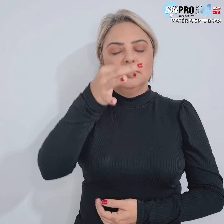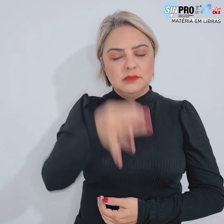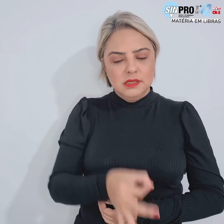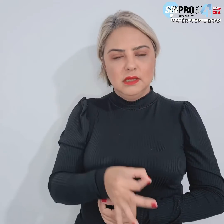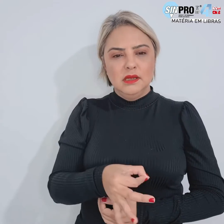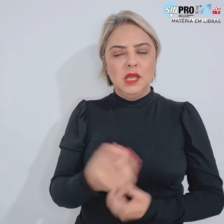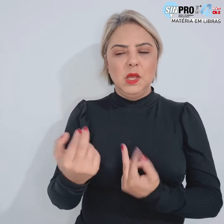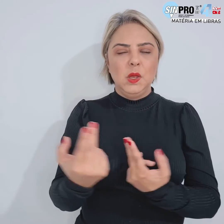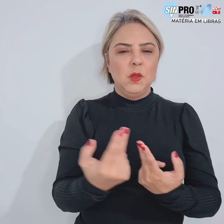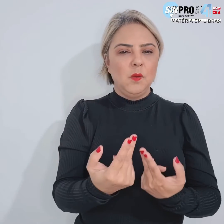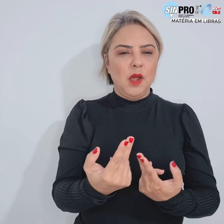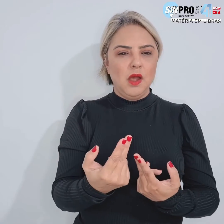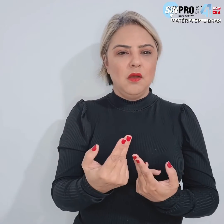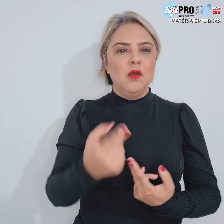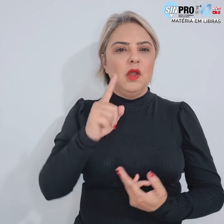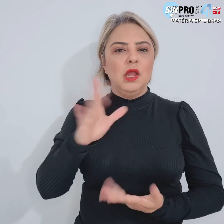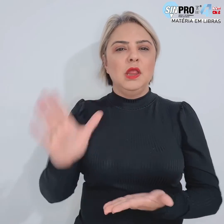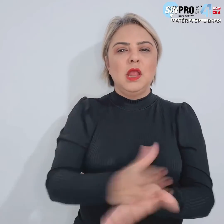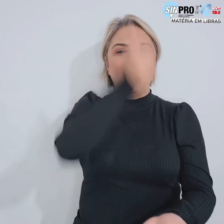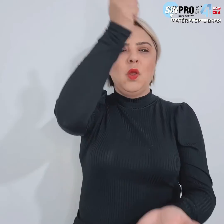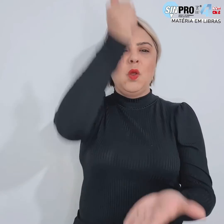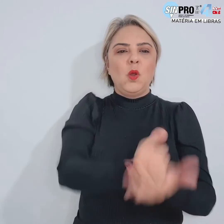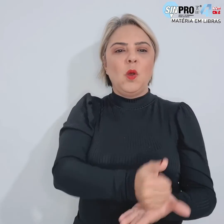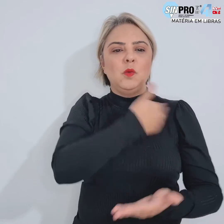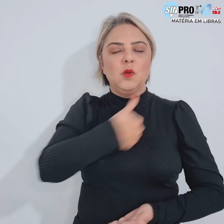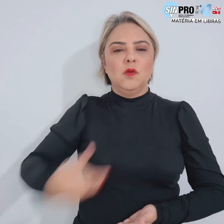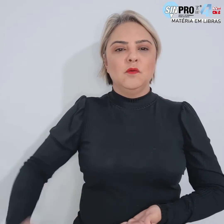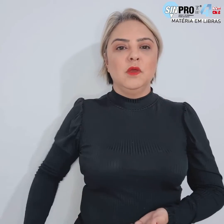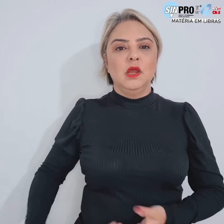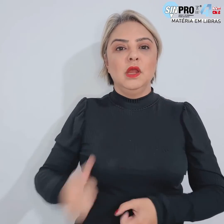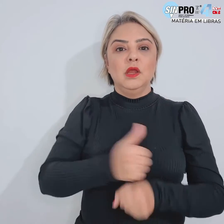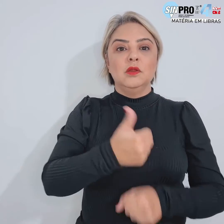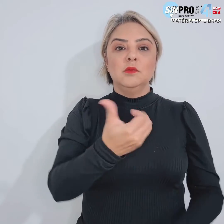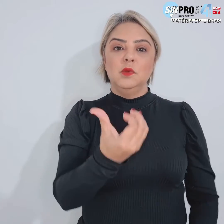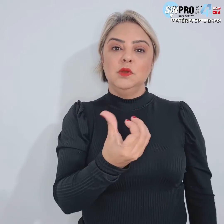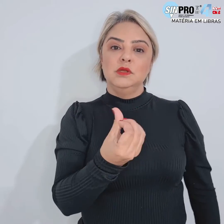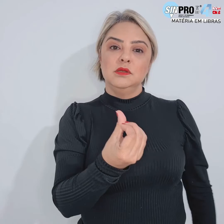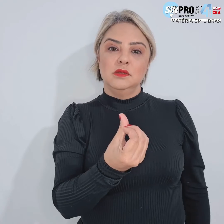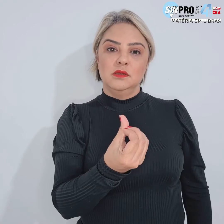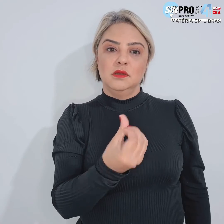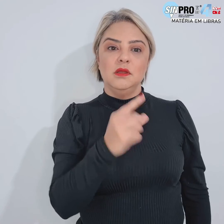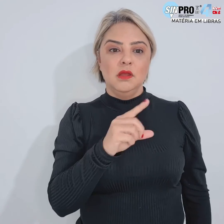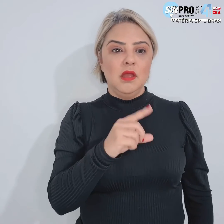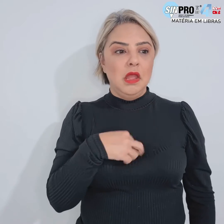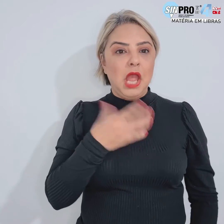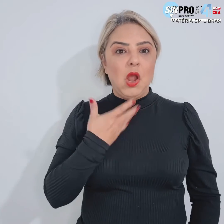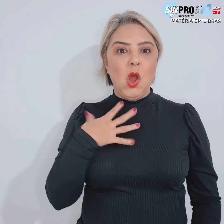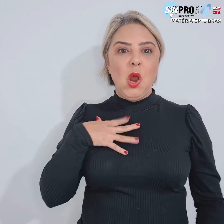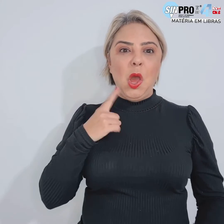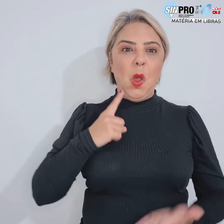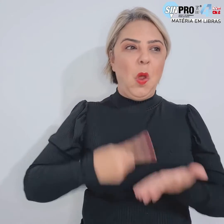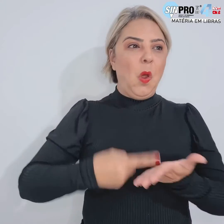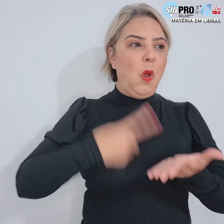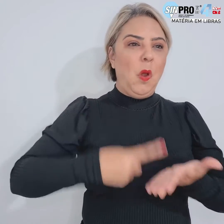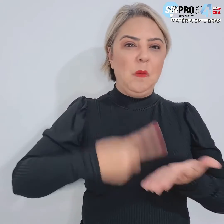Exatamente as mesmas que deram o golpe de Estado de 2016 e nos impõem, a cada